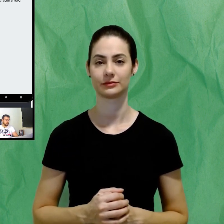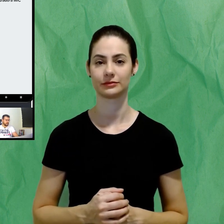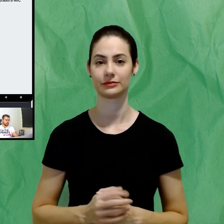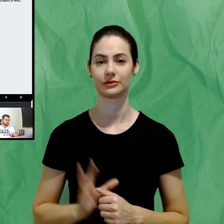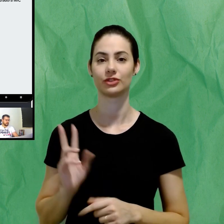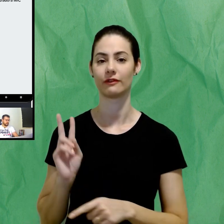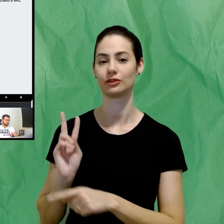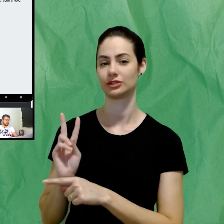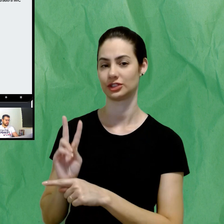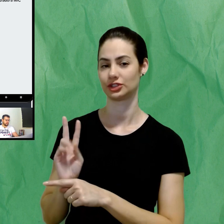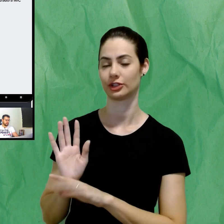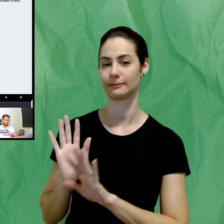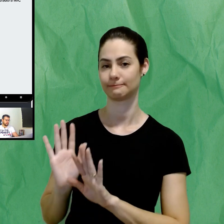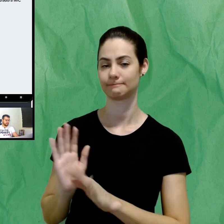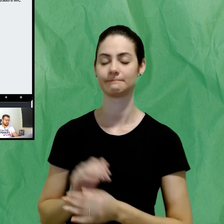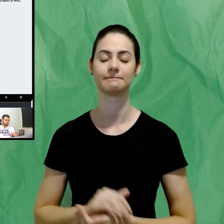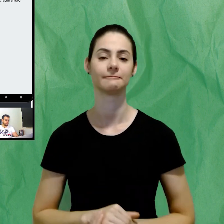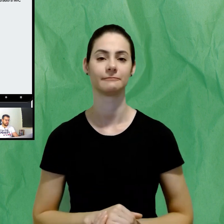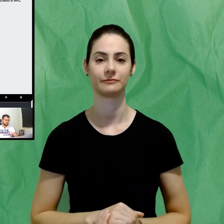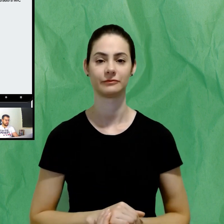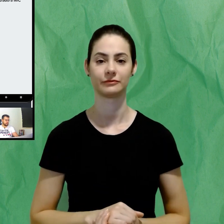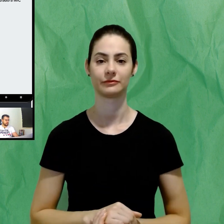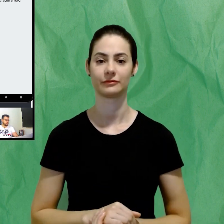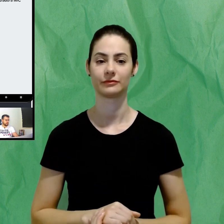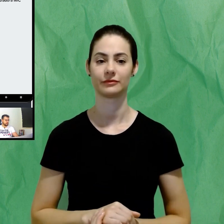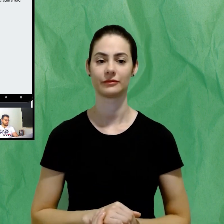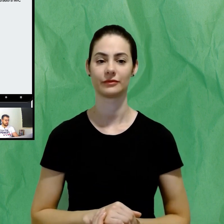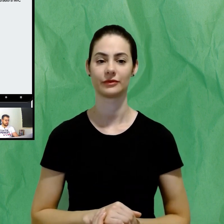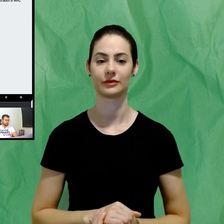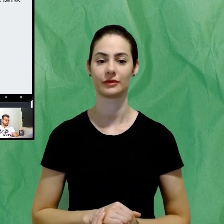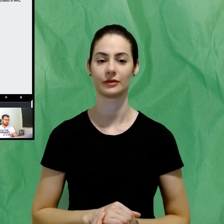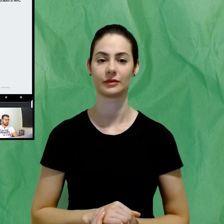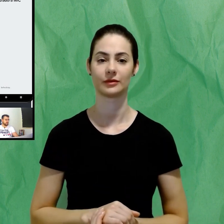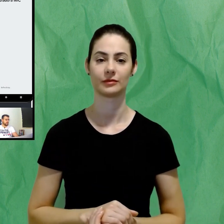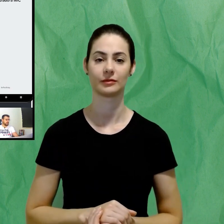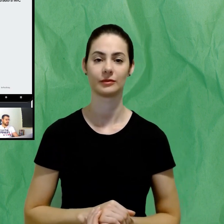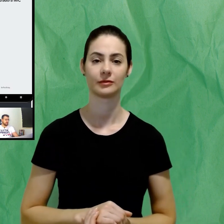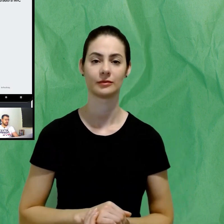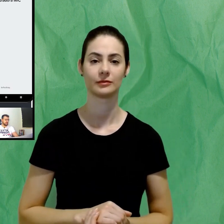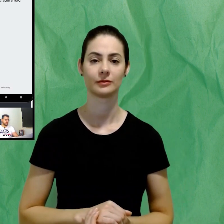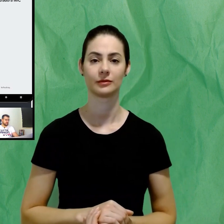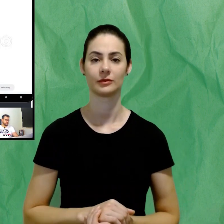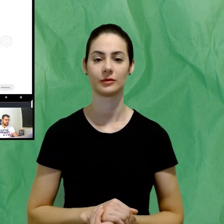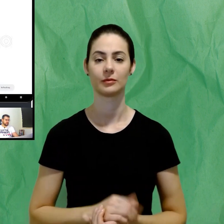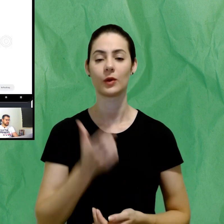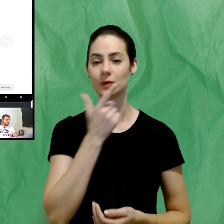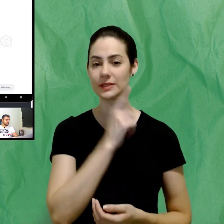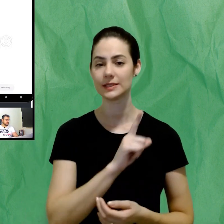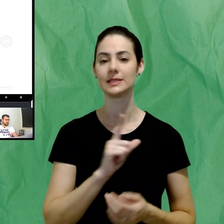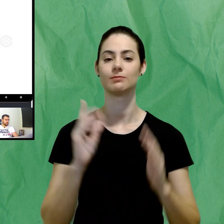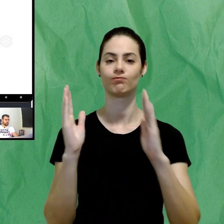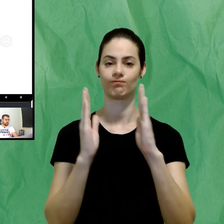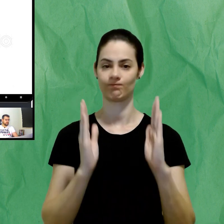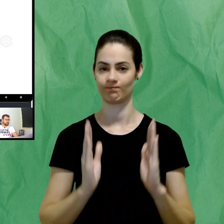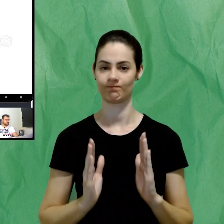um Align Item Center, tá? Para que os itens dele entrem alinhados.